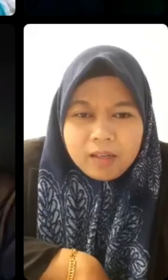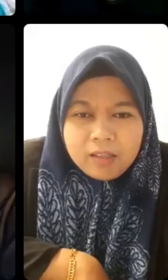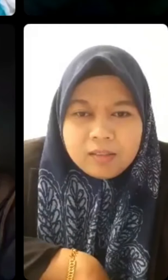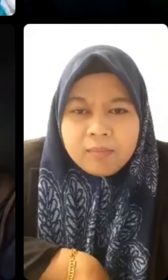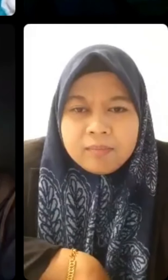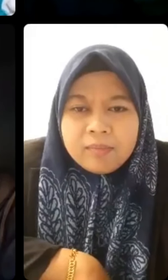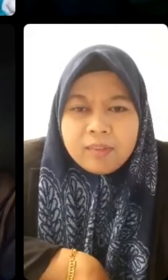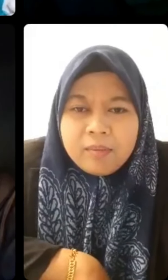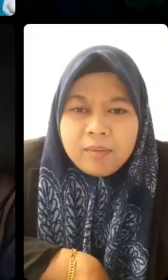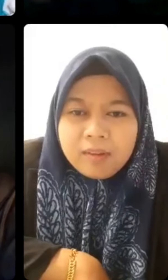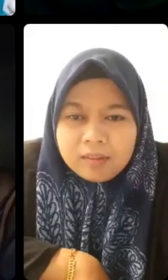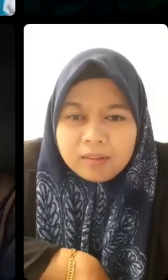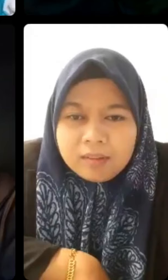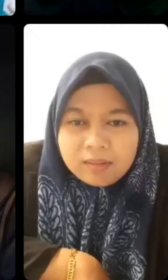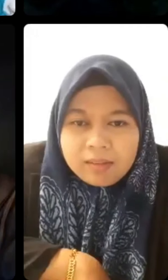Tak nampak ada sekejap.